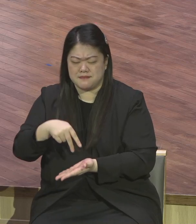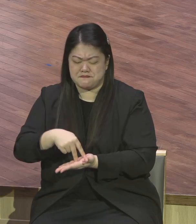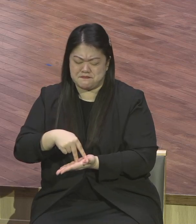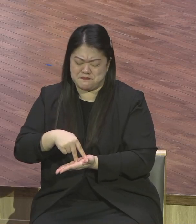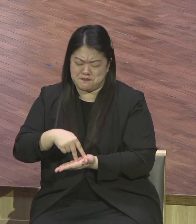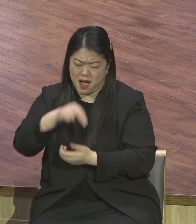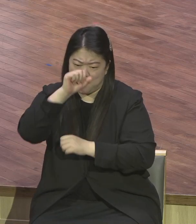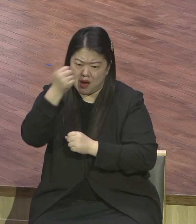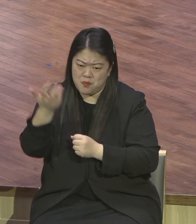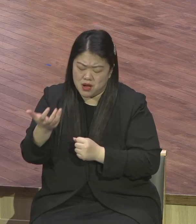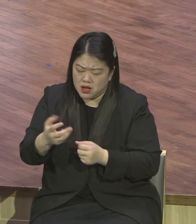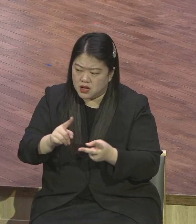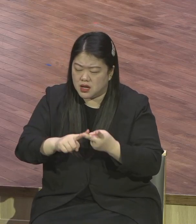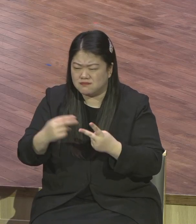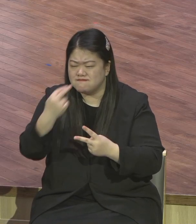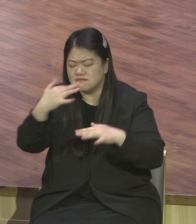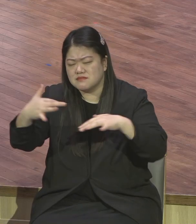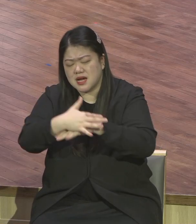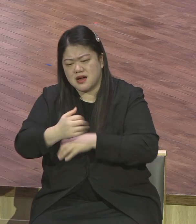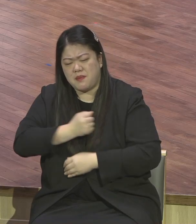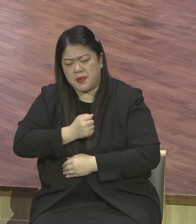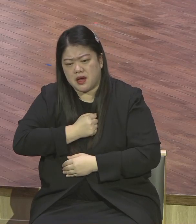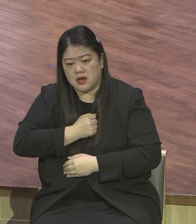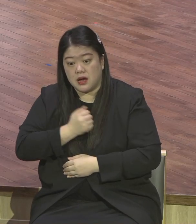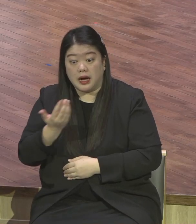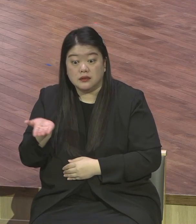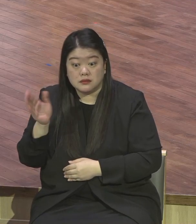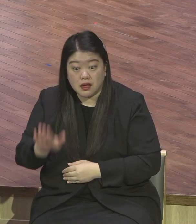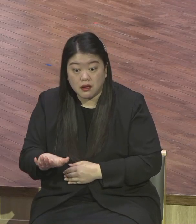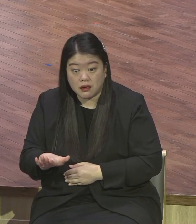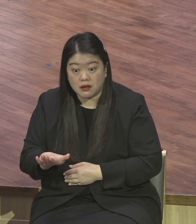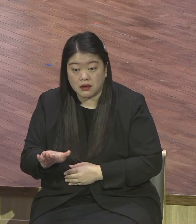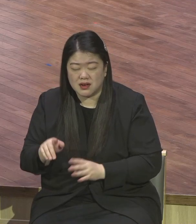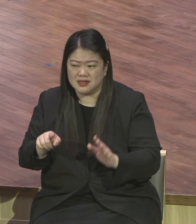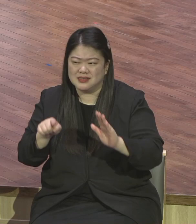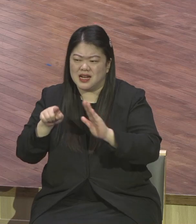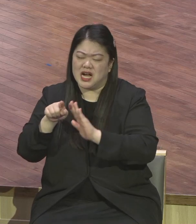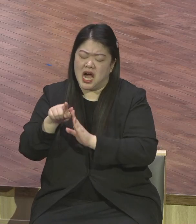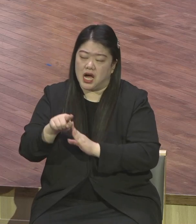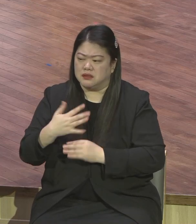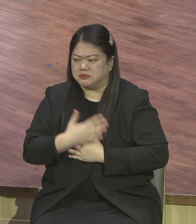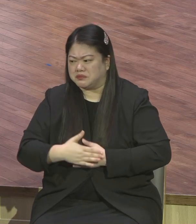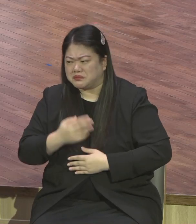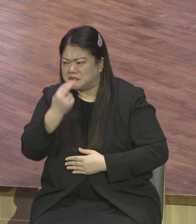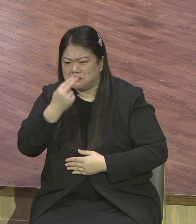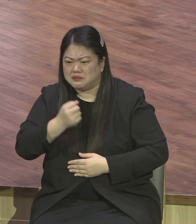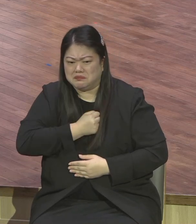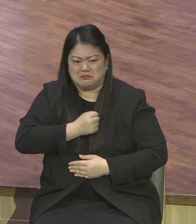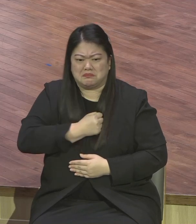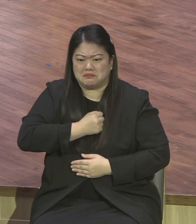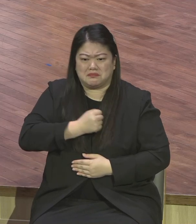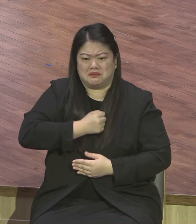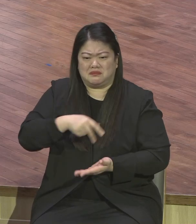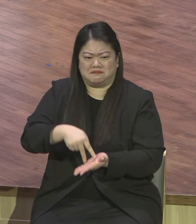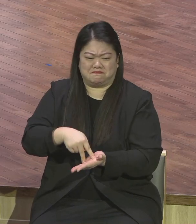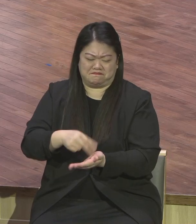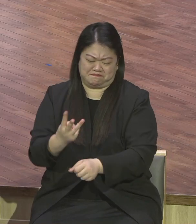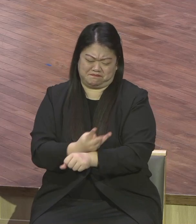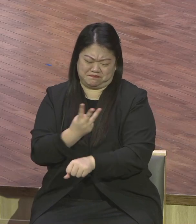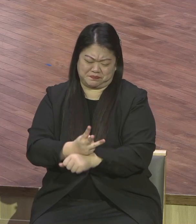돌아오리라. 울며 갔는데 올 때는 기쁨으로 단을 가지고 이게 성령 충만이잖아요. 이걸